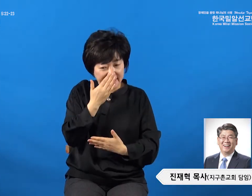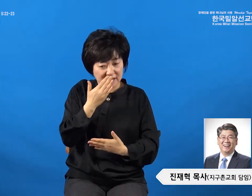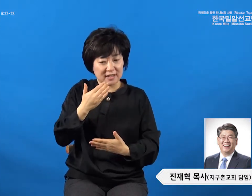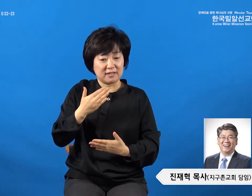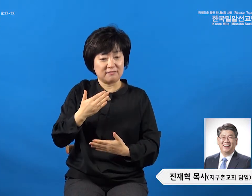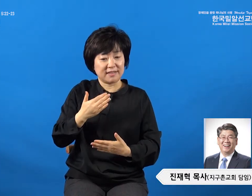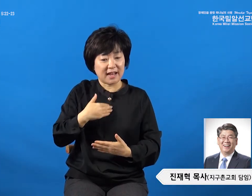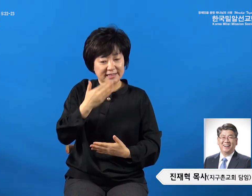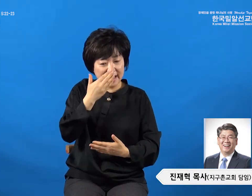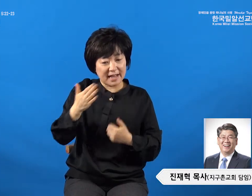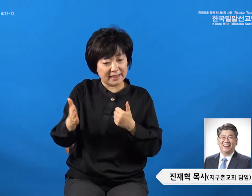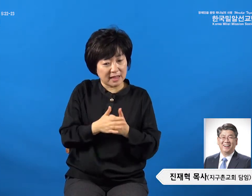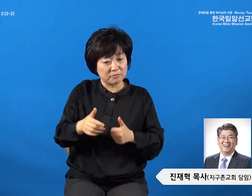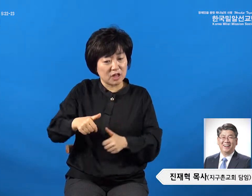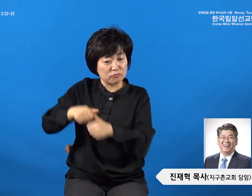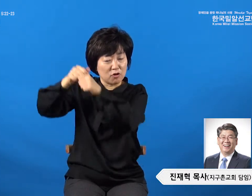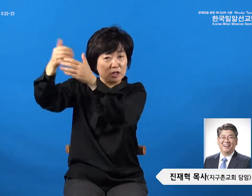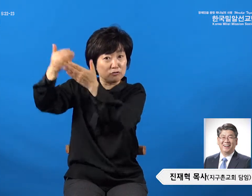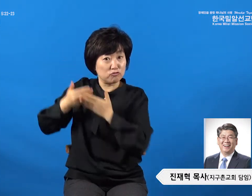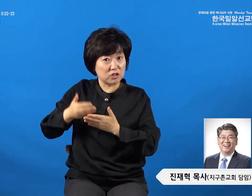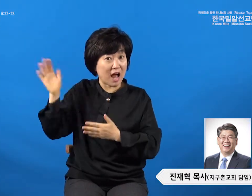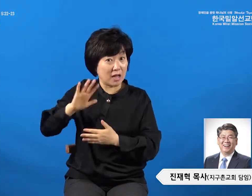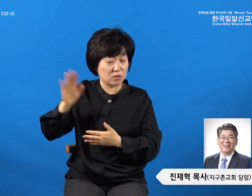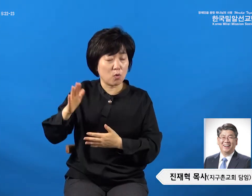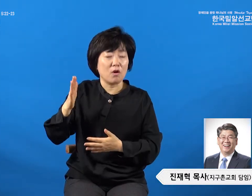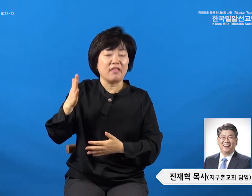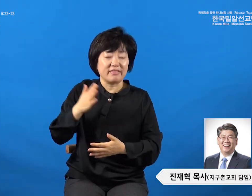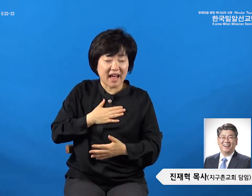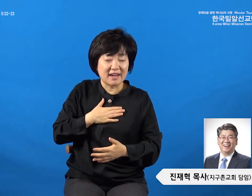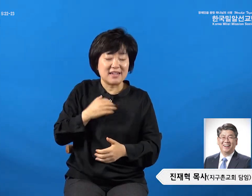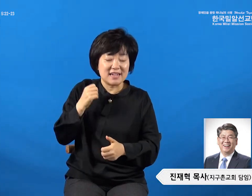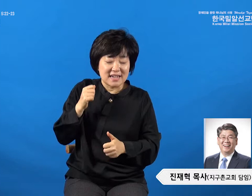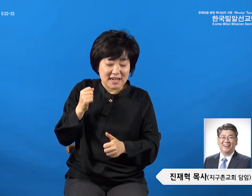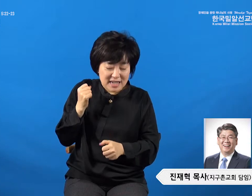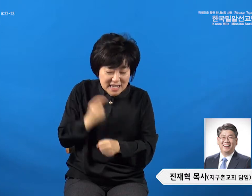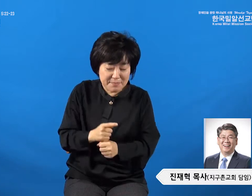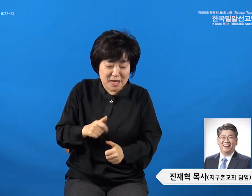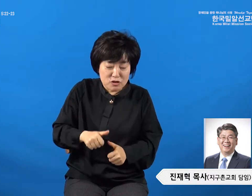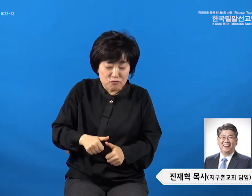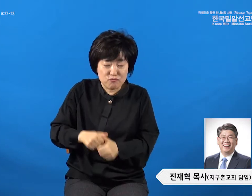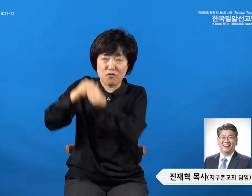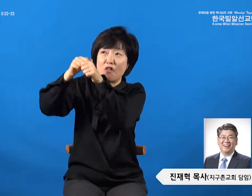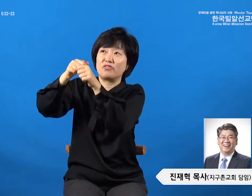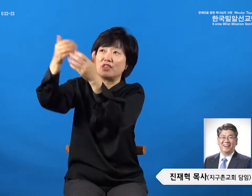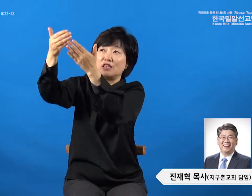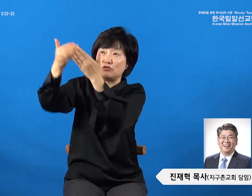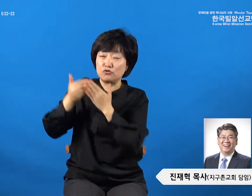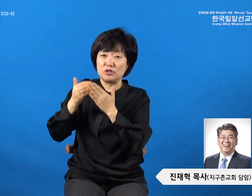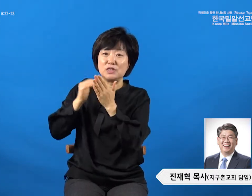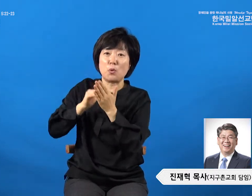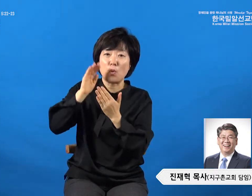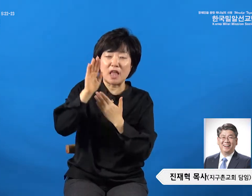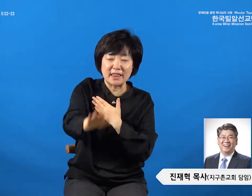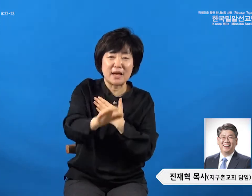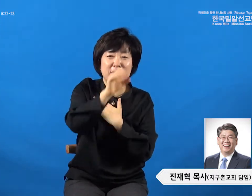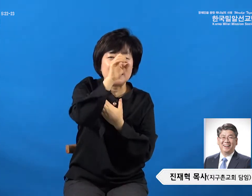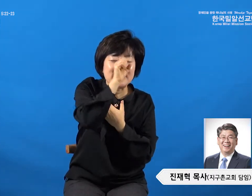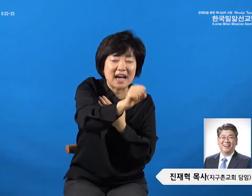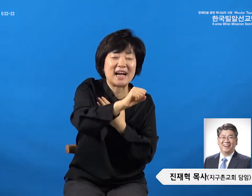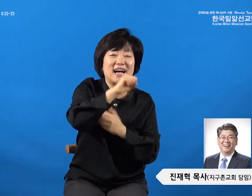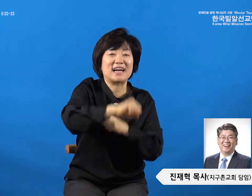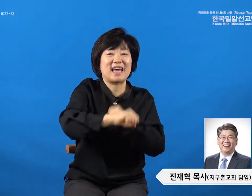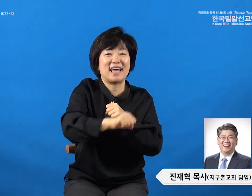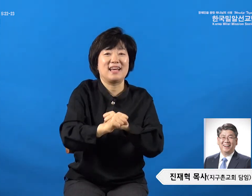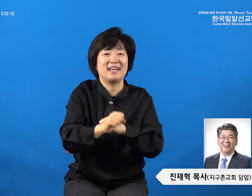착하기에 우리를 구원하신 것이 아니라 우리를 구원하시고 착하게 선하게 살라라고